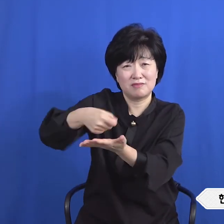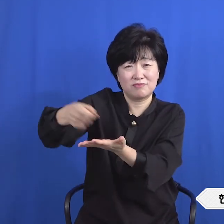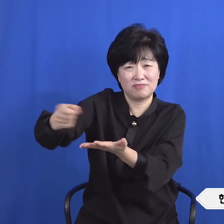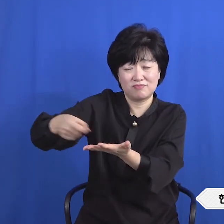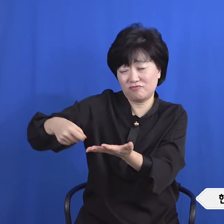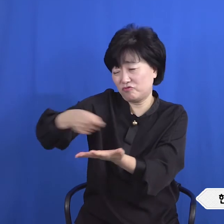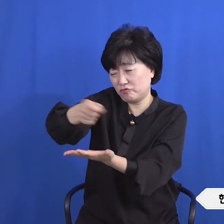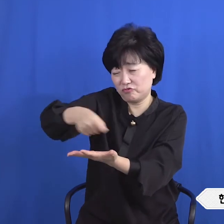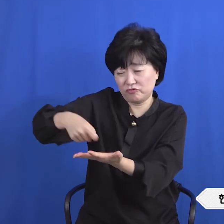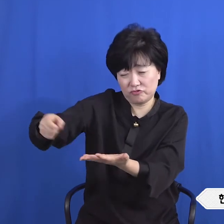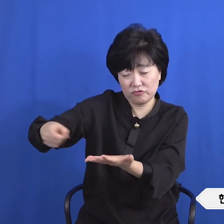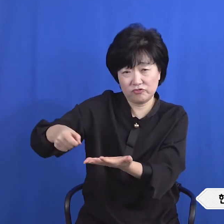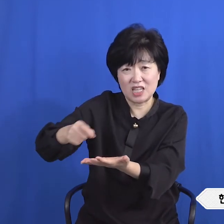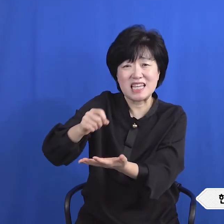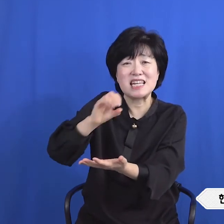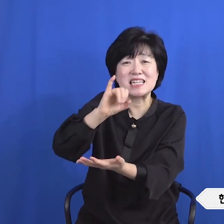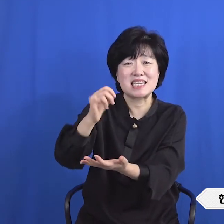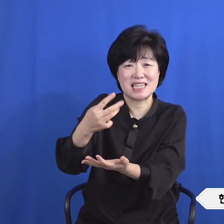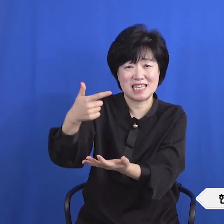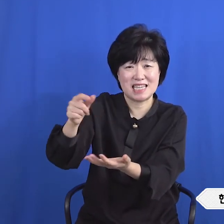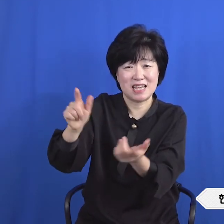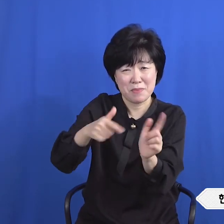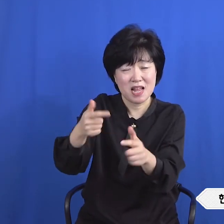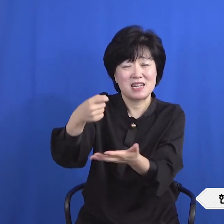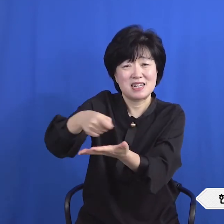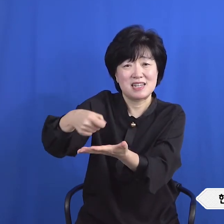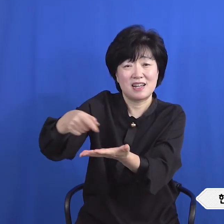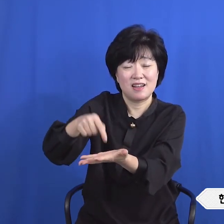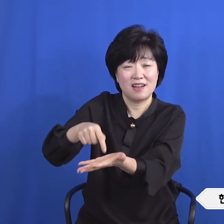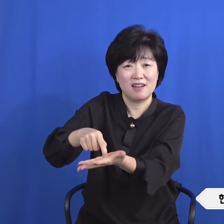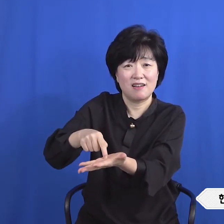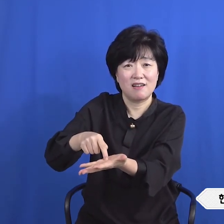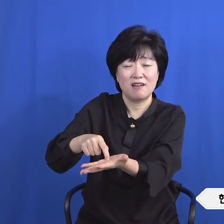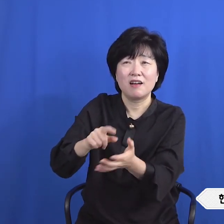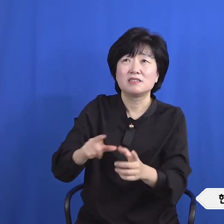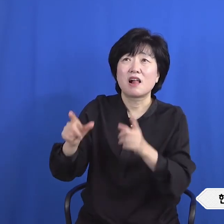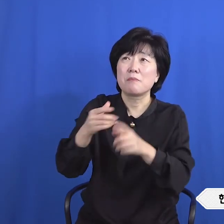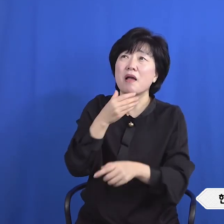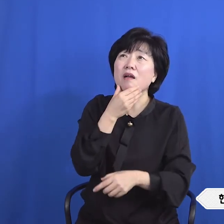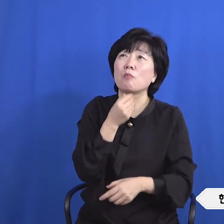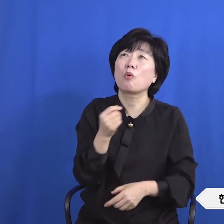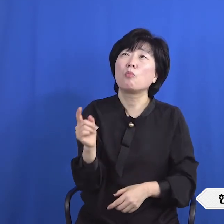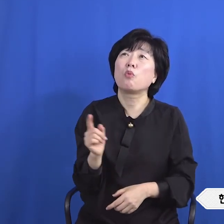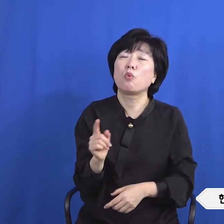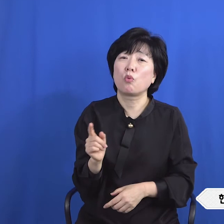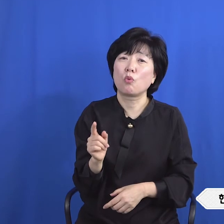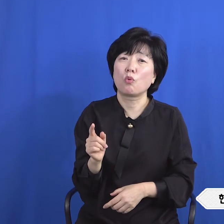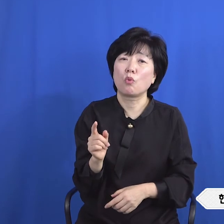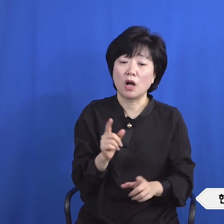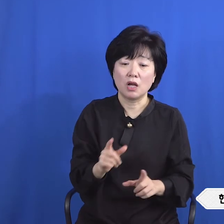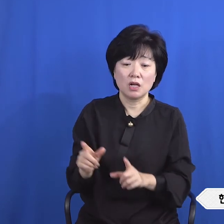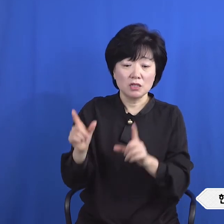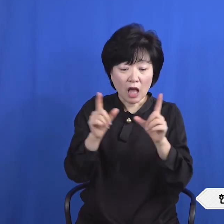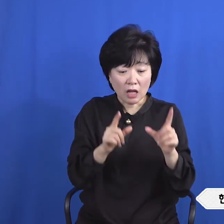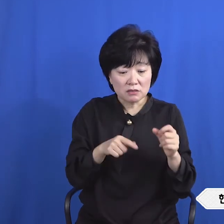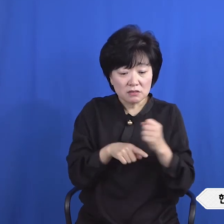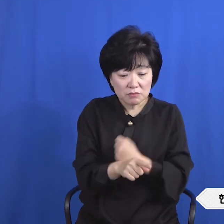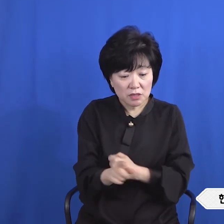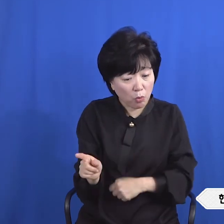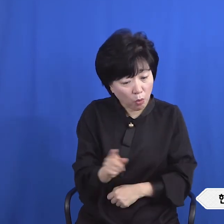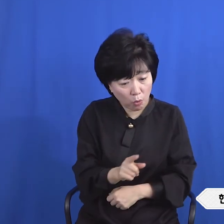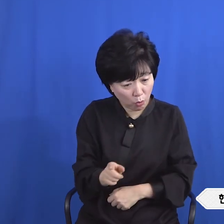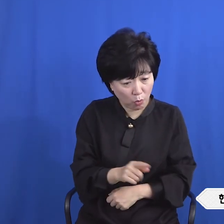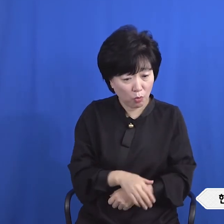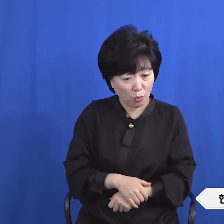이런 글귀가 있었습니다. 도대체 삶에 있어서 행복이란 것이 무엇인가? 산다는 것이 무슨 의미가